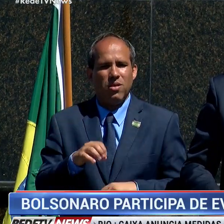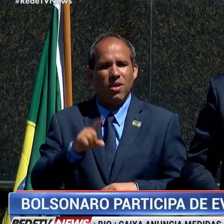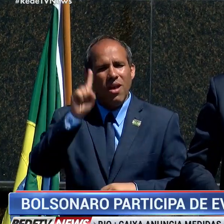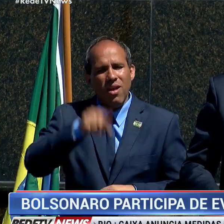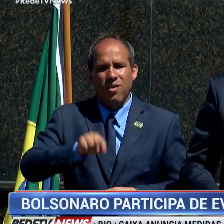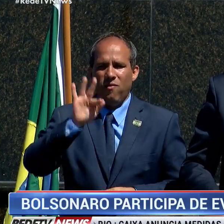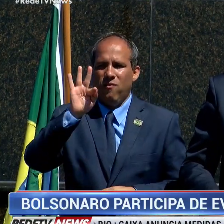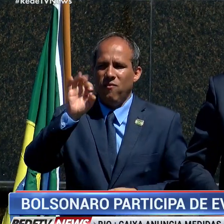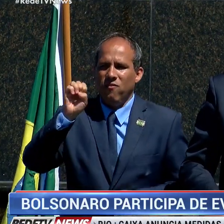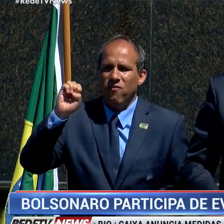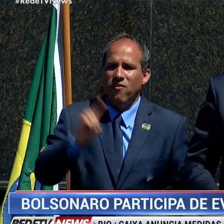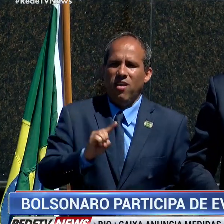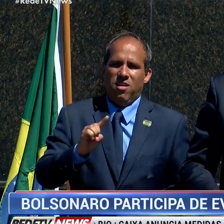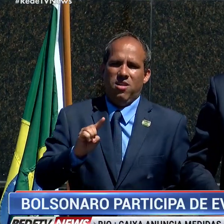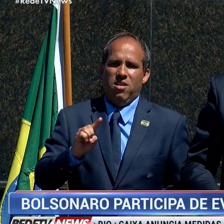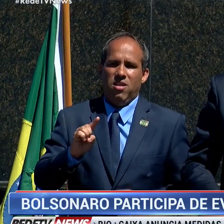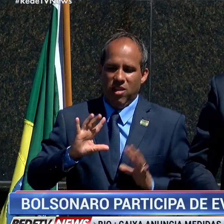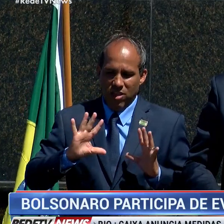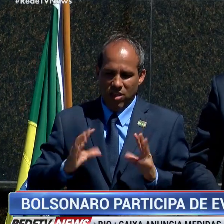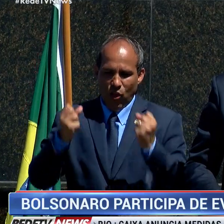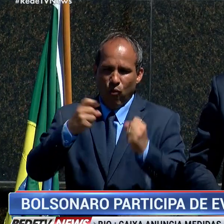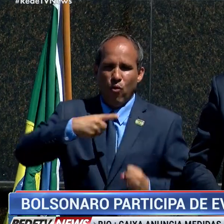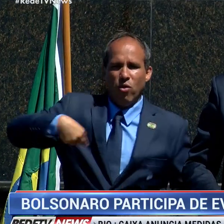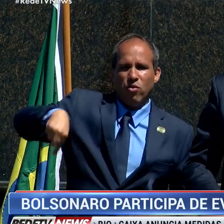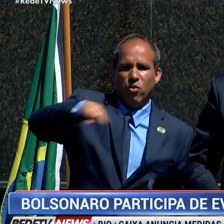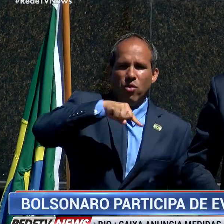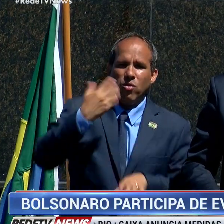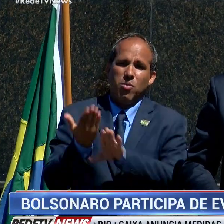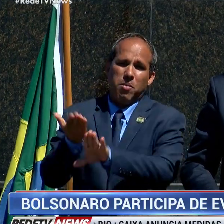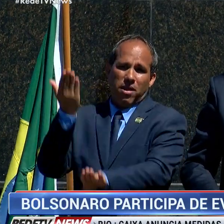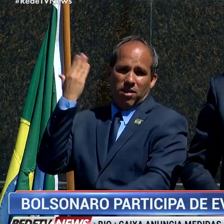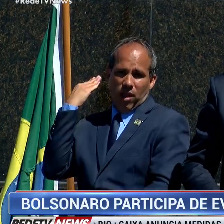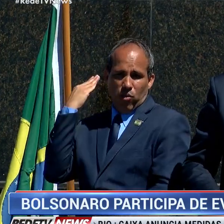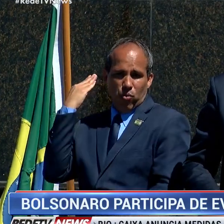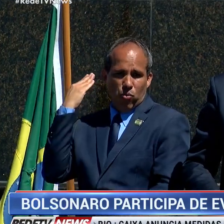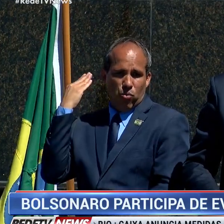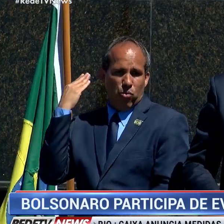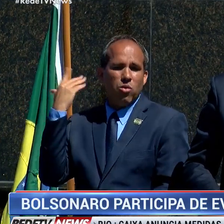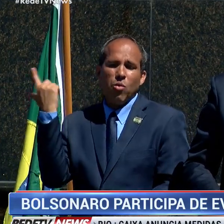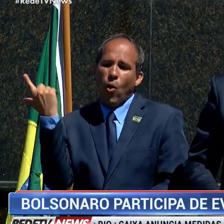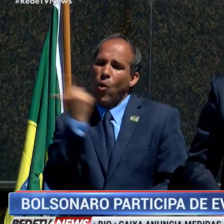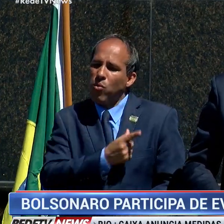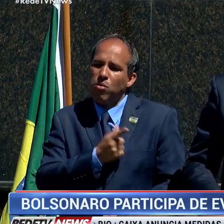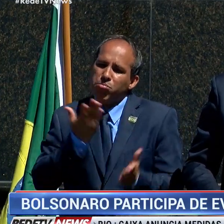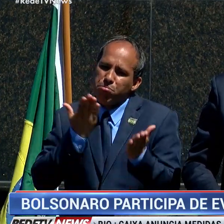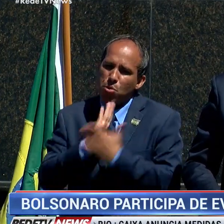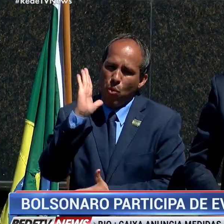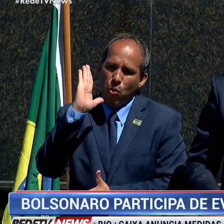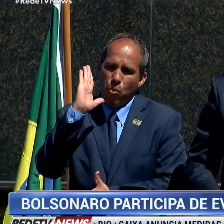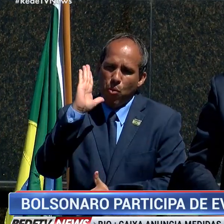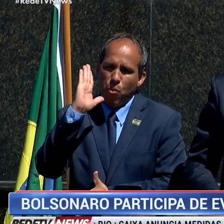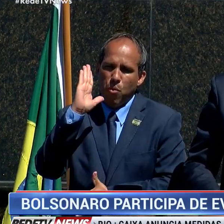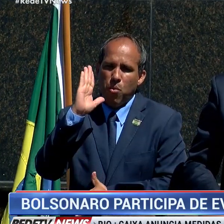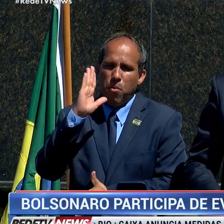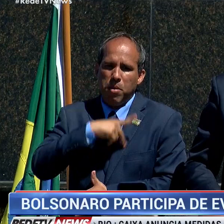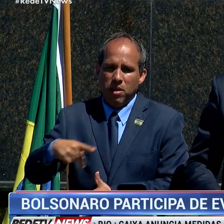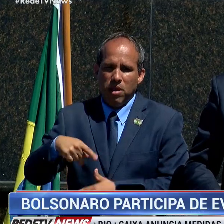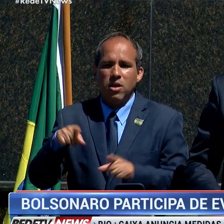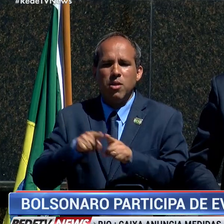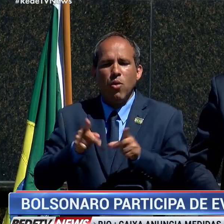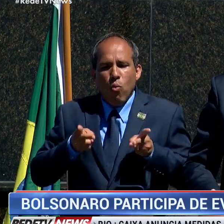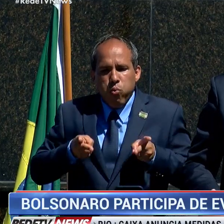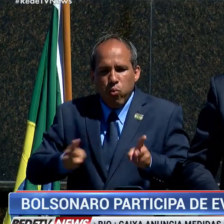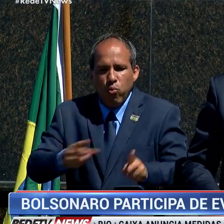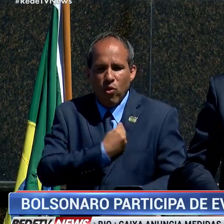fé que nos salvou no passado, nos elegeu e nos mantém vivos